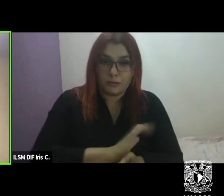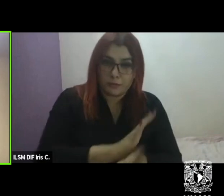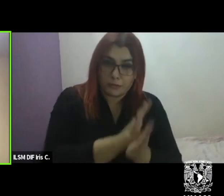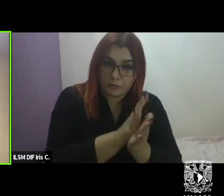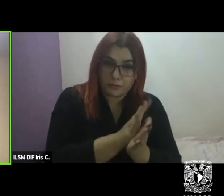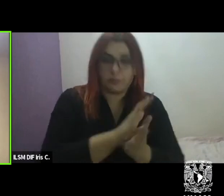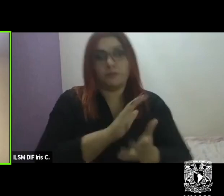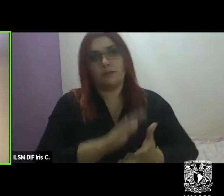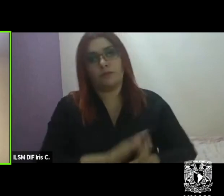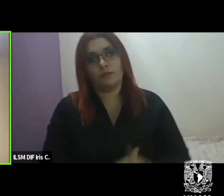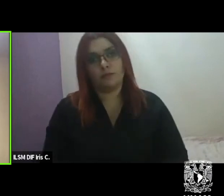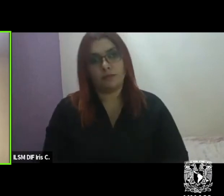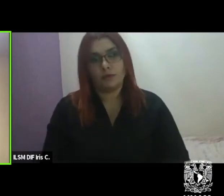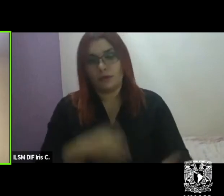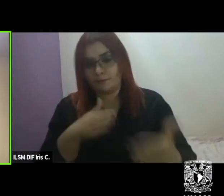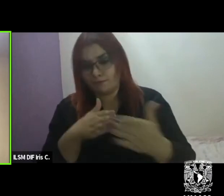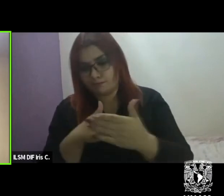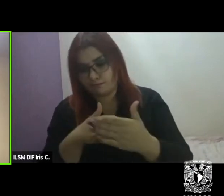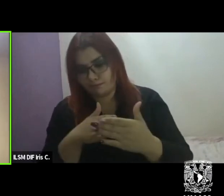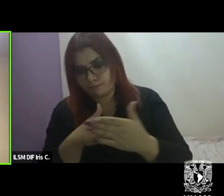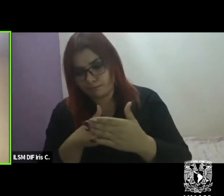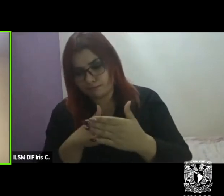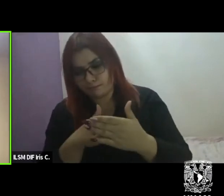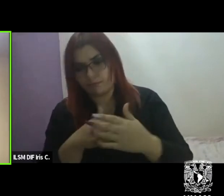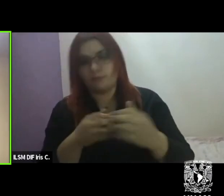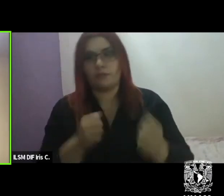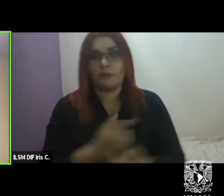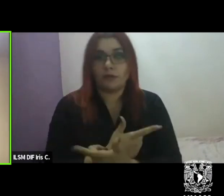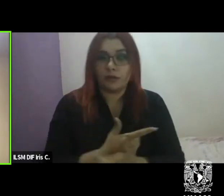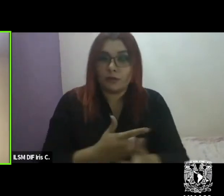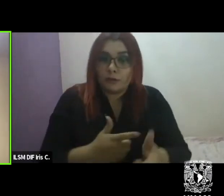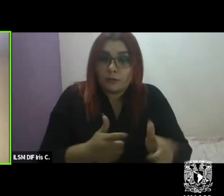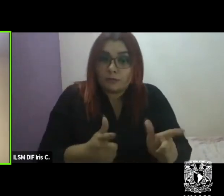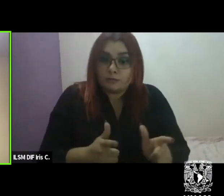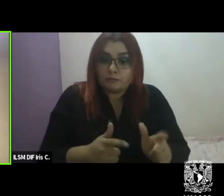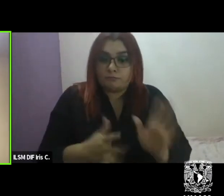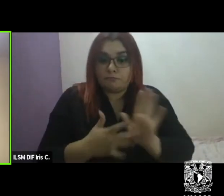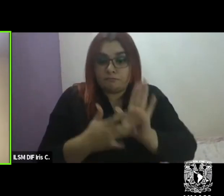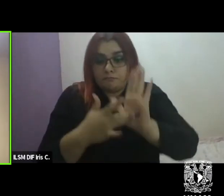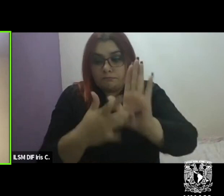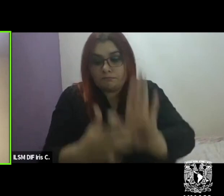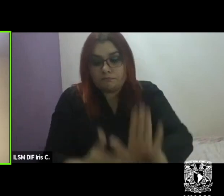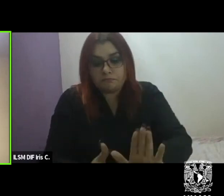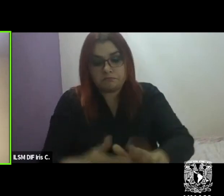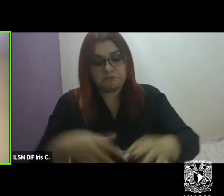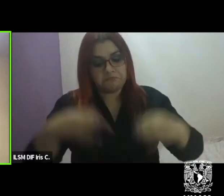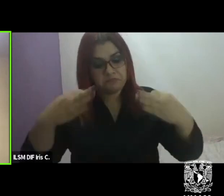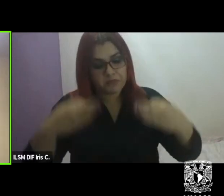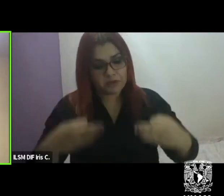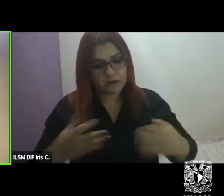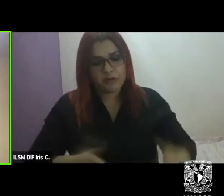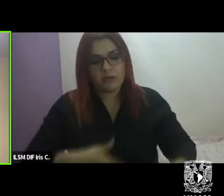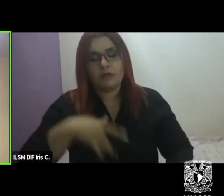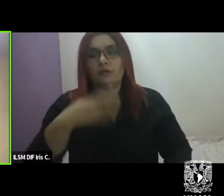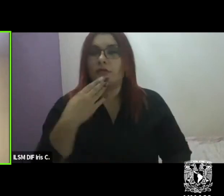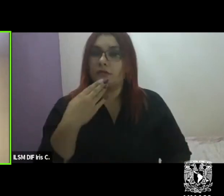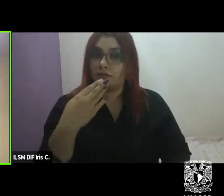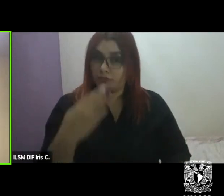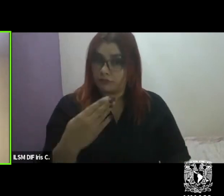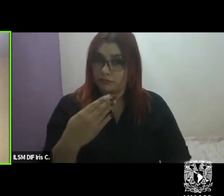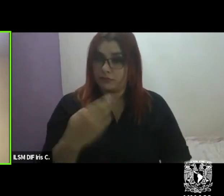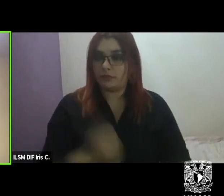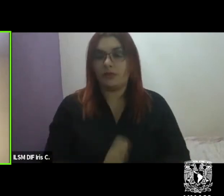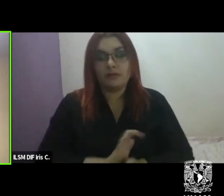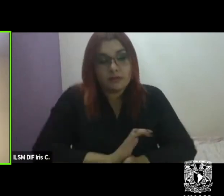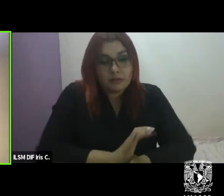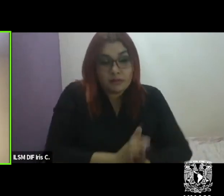integridad corporal obligatoria como única forma válida de ser y estar en el mundo. Instaura prácticas